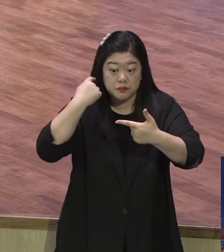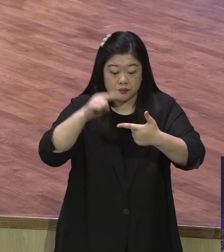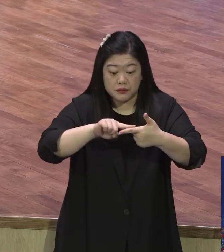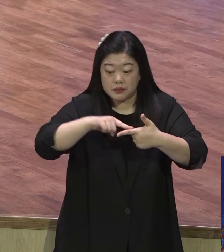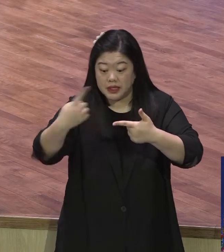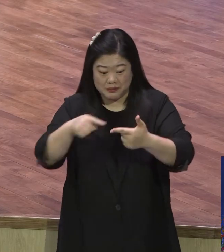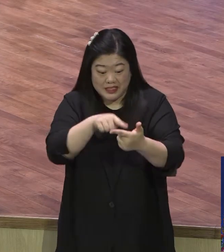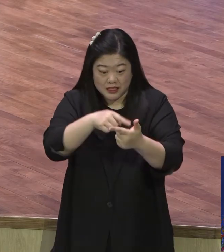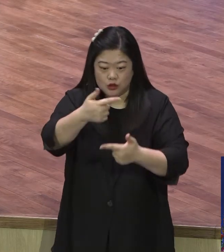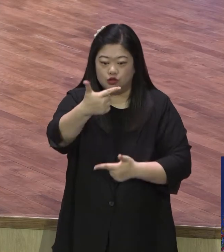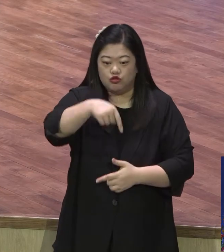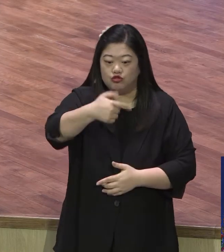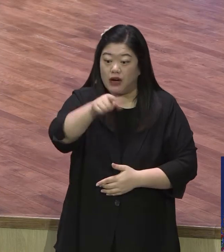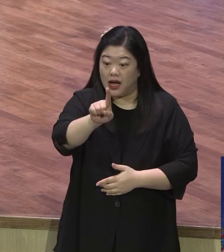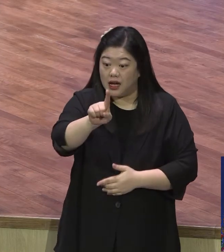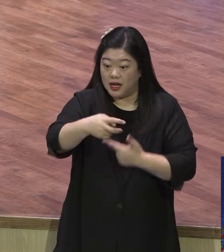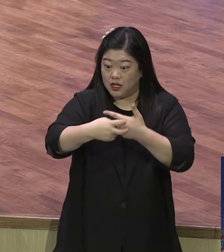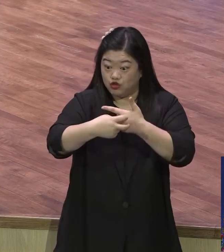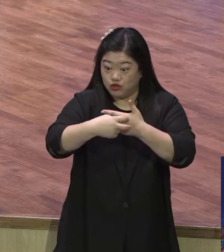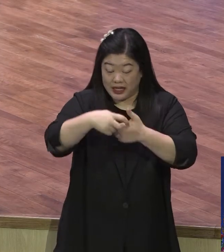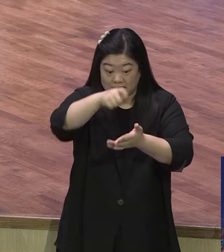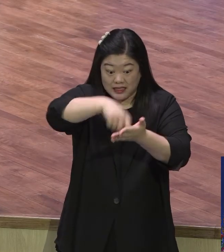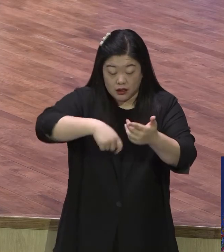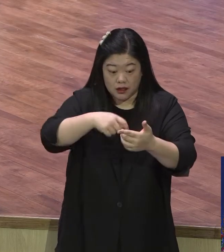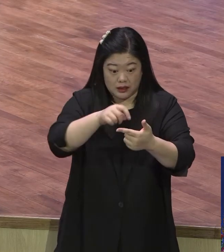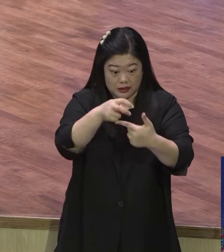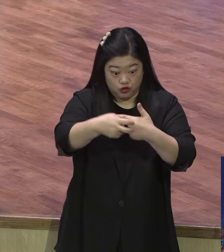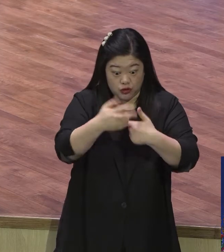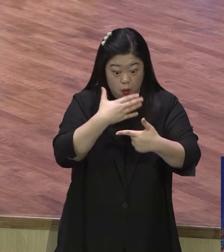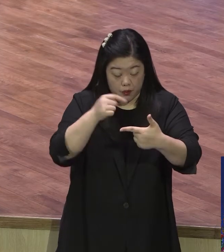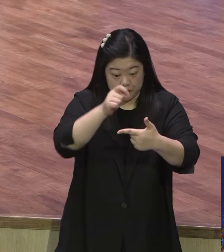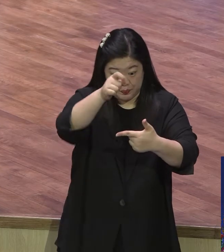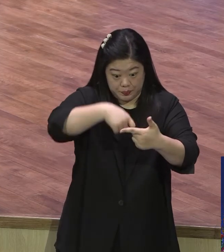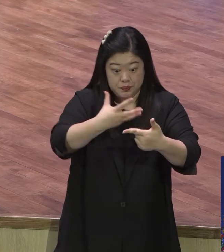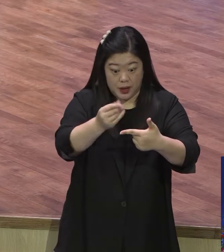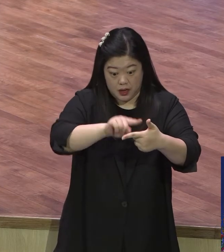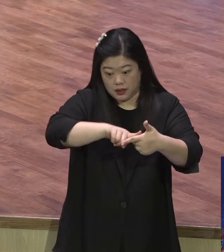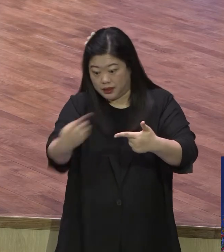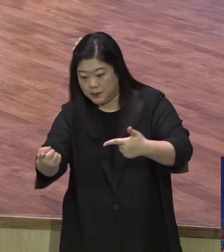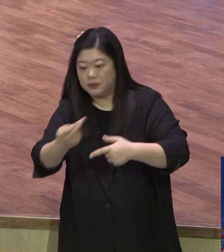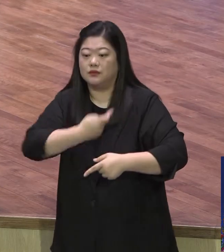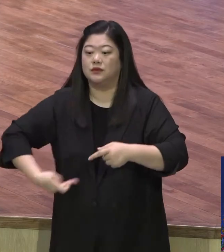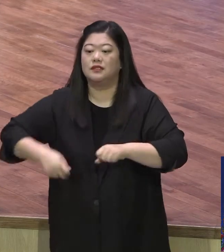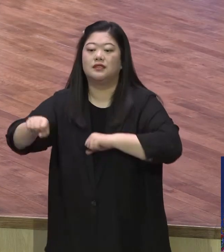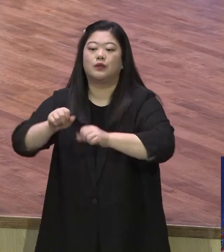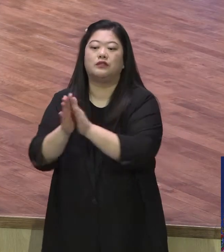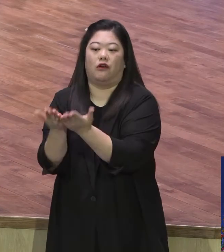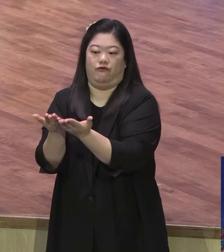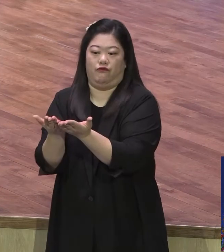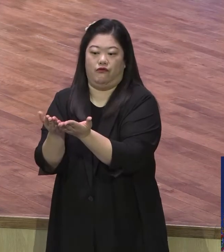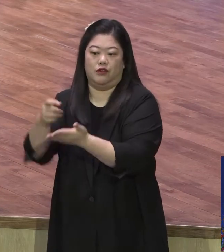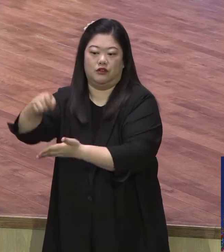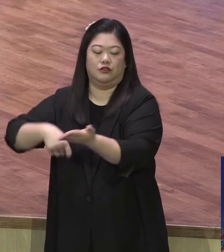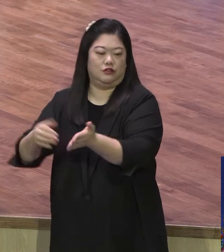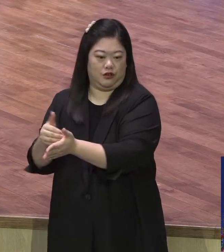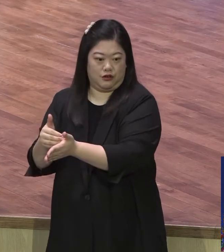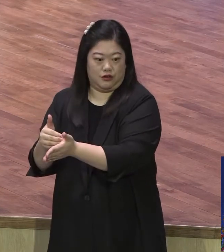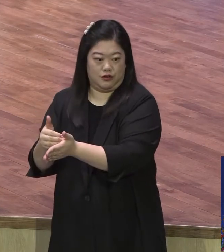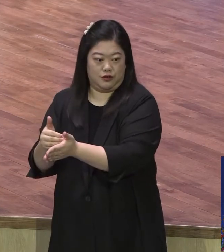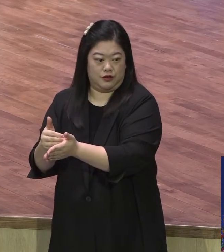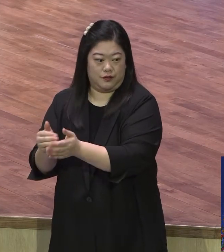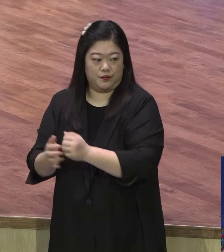사도행전이 후속편인데 후속편에서 실제로 뭐요 성령이 임하죠 성령 받은 후에